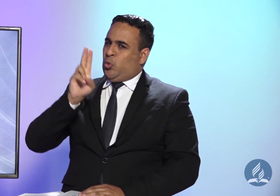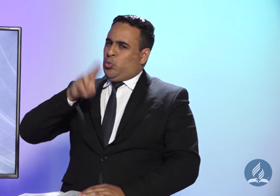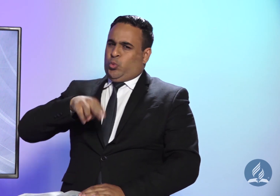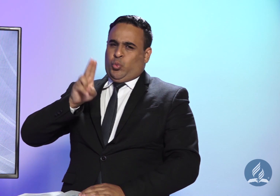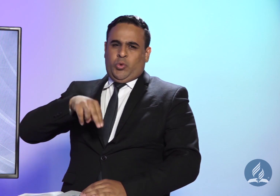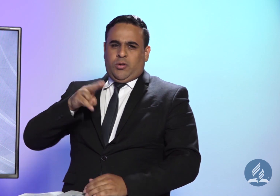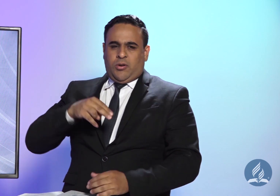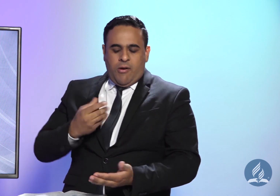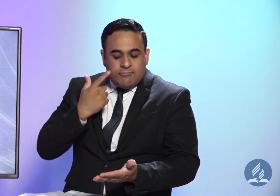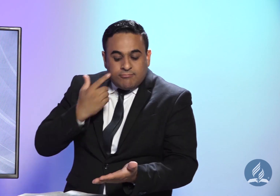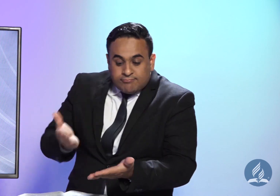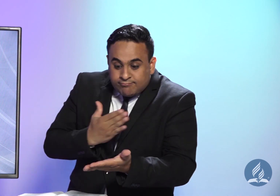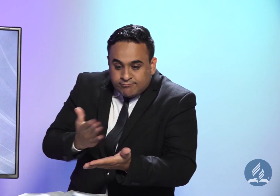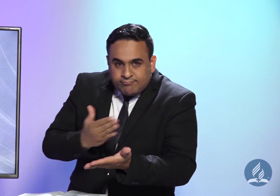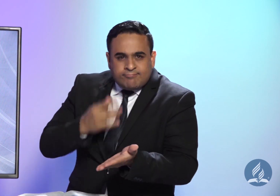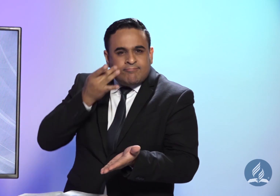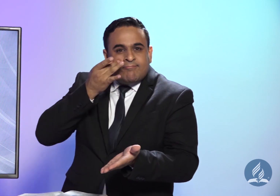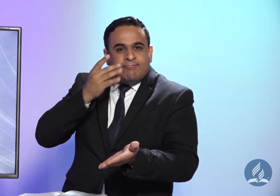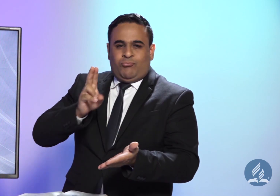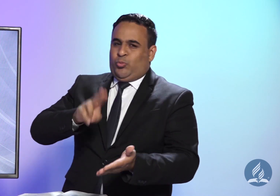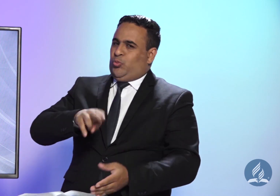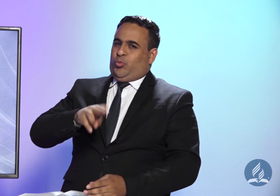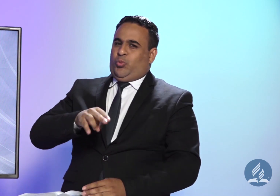mostra, eu quero saber aonde que está.